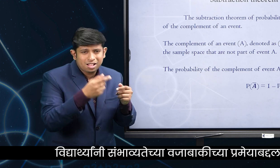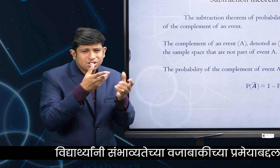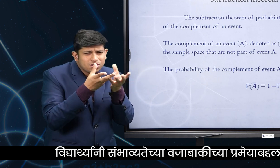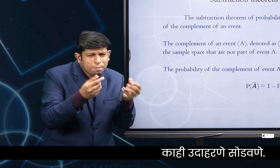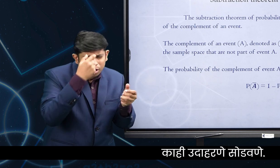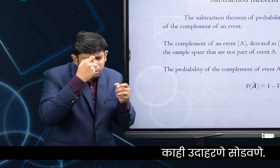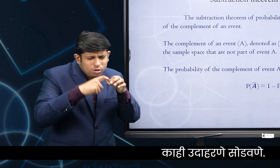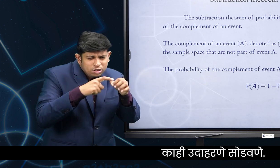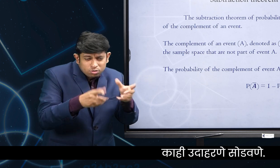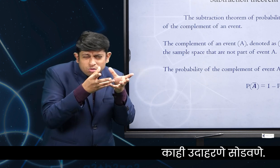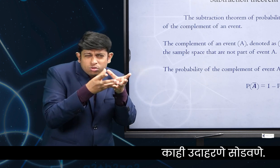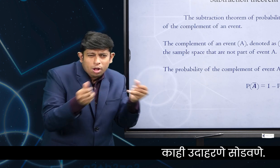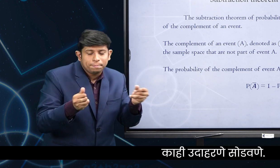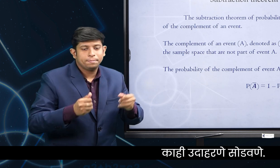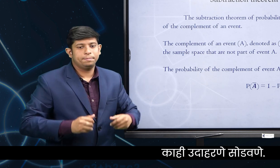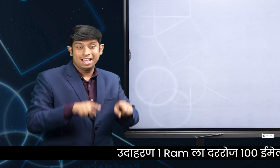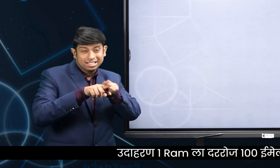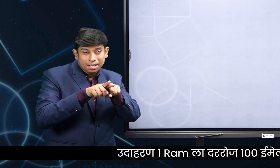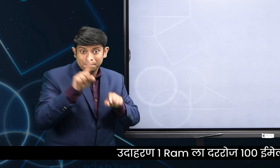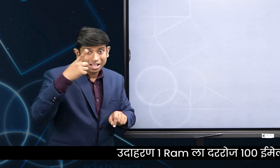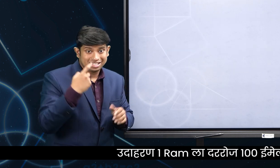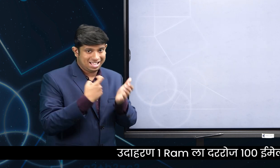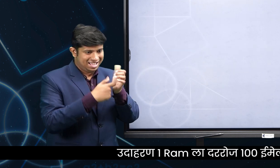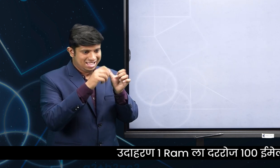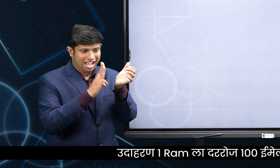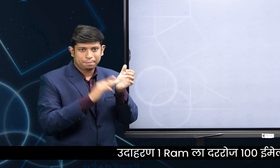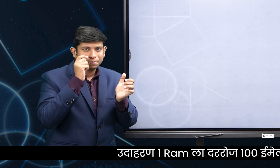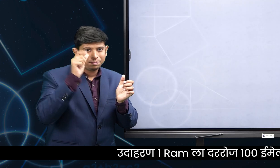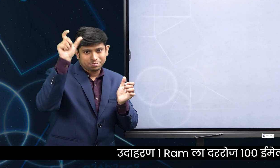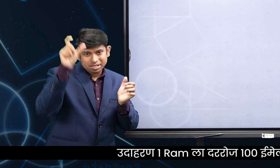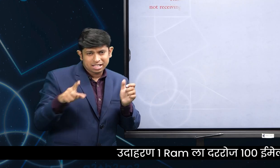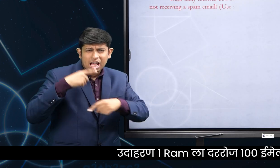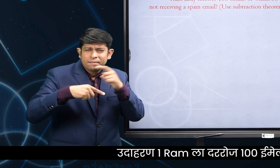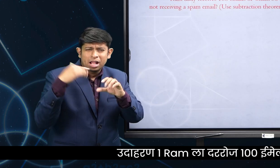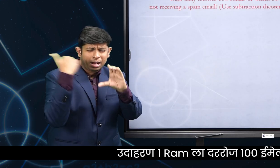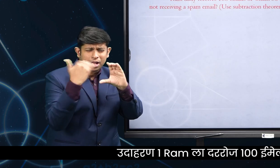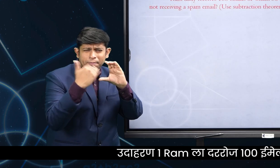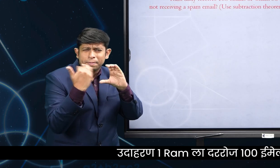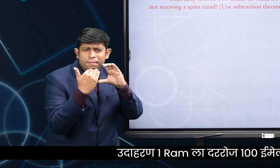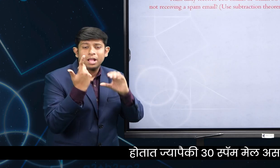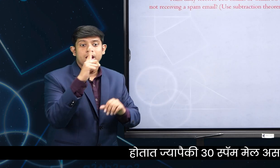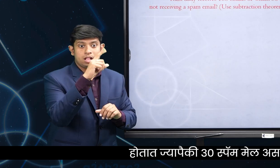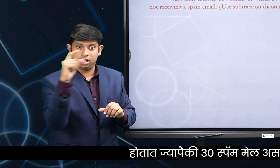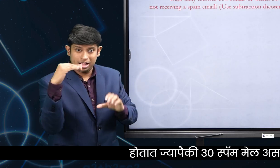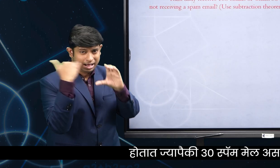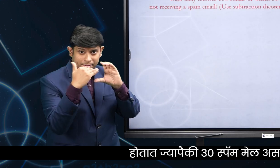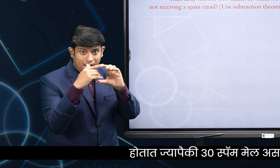घेऊ. काही उदाहरणे सोडवणे. उदाहरण 1. रामला दररोज 100 ईमेल प्राप्त होतात, त्यापैकी 30 स्पॅम